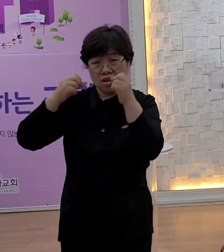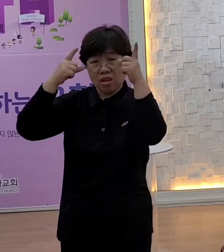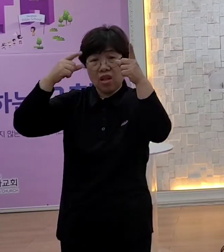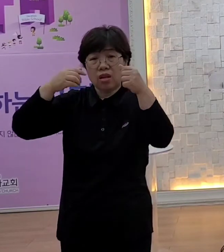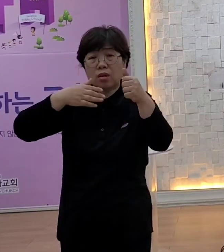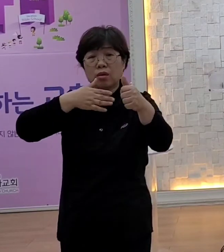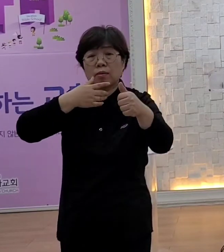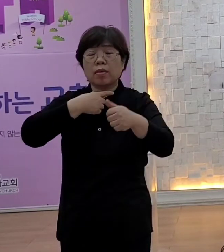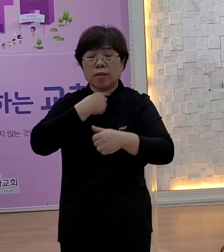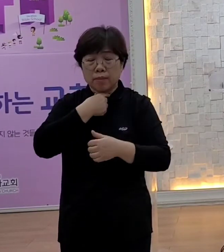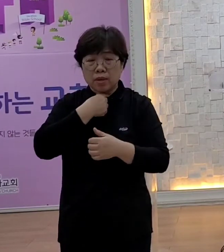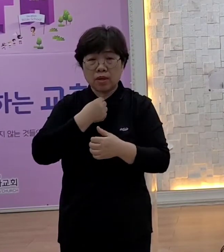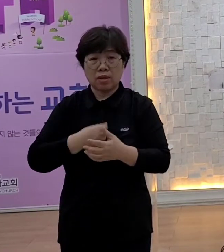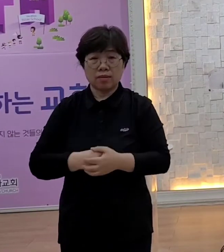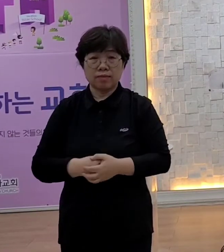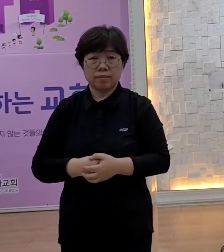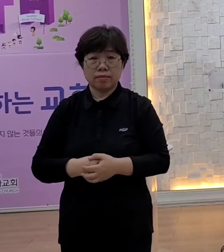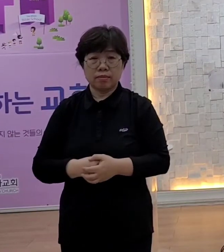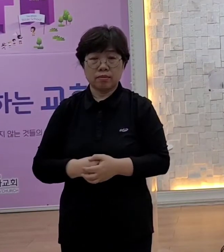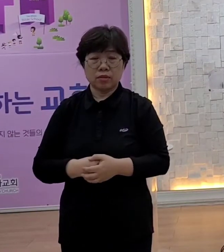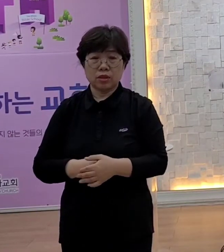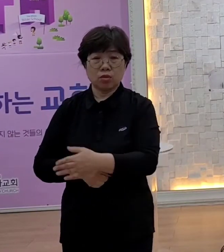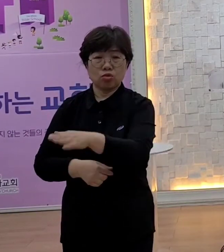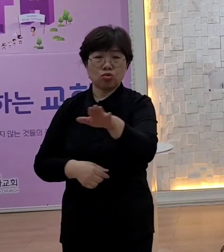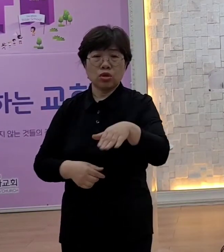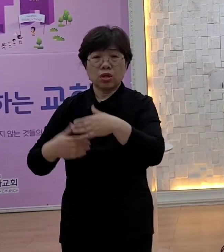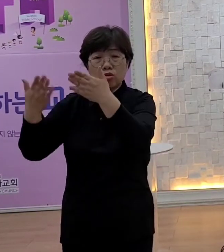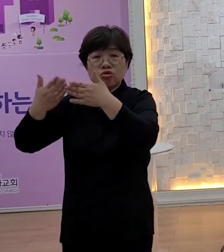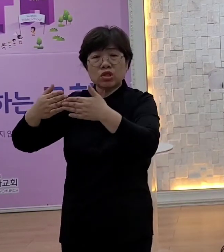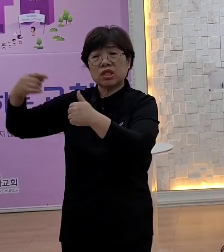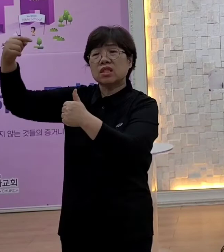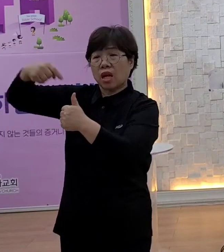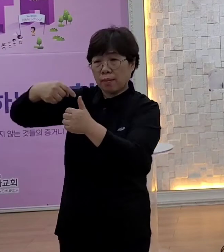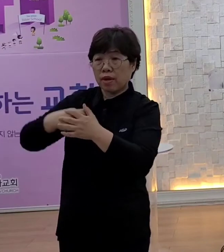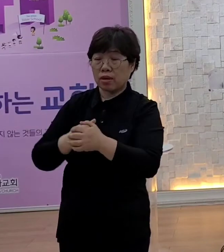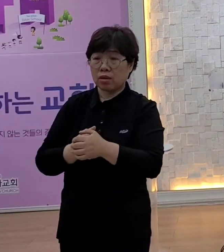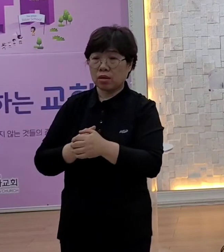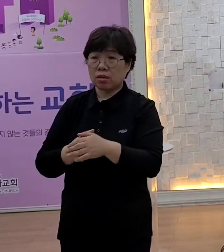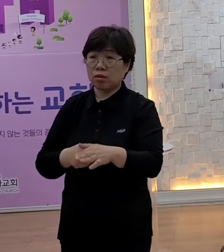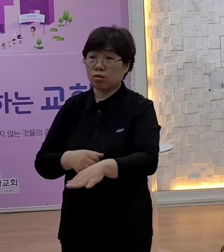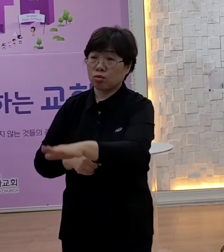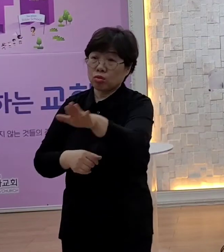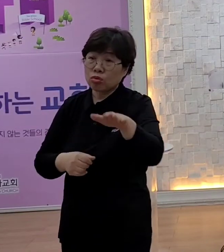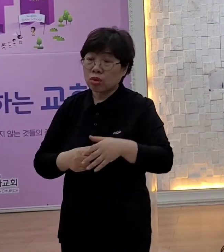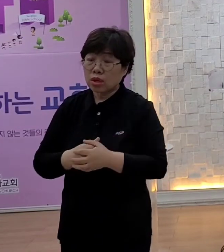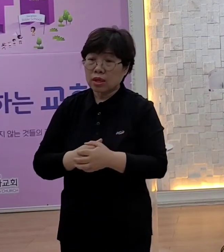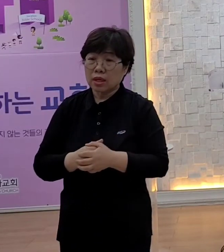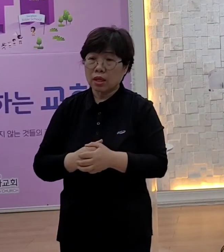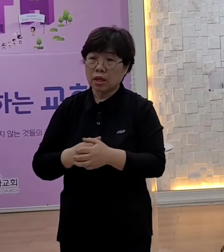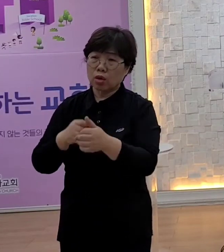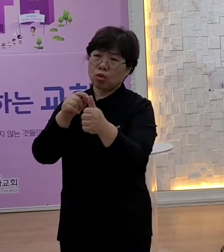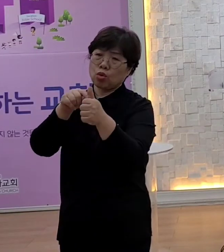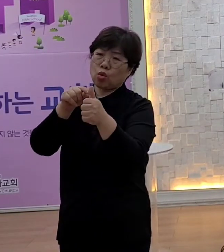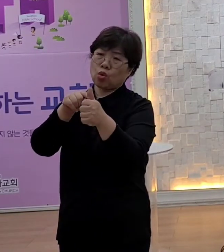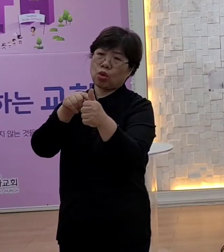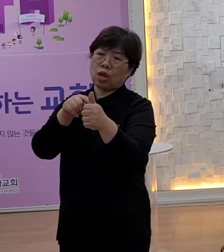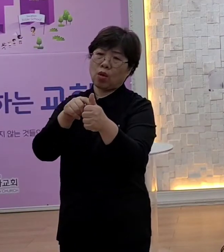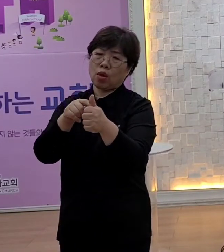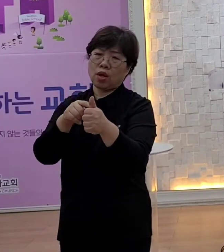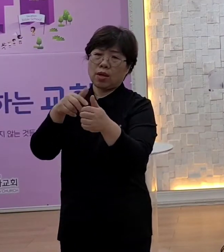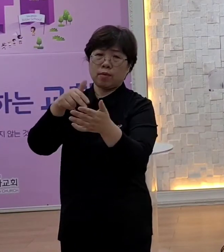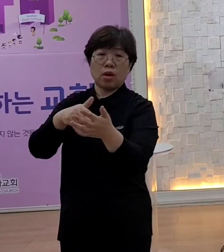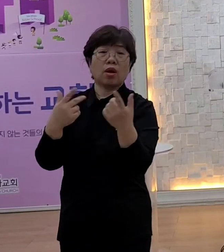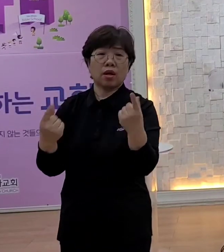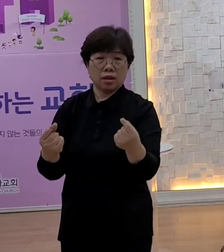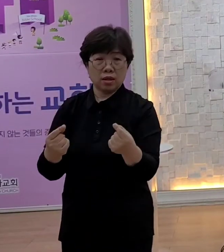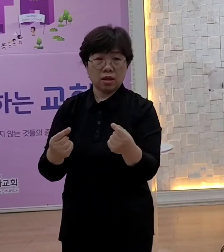원합니다. 이게 우리에게 주신 사명. 여러분 우리가 요나입니다.